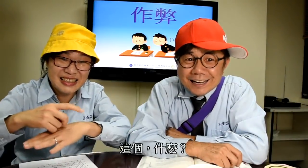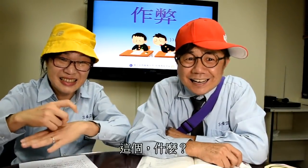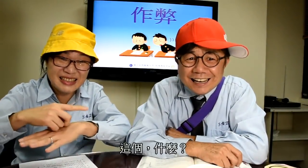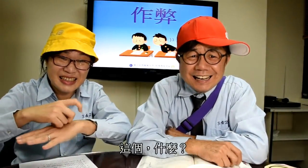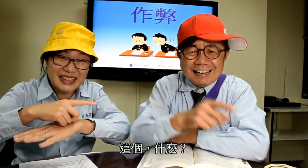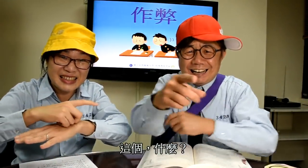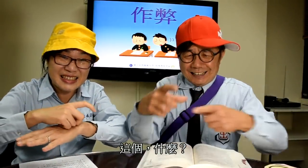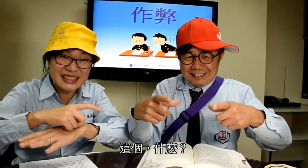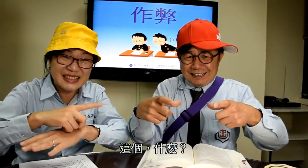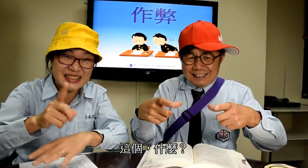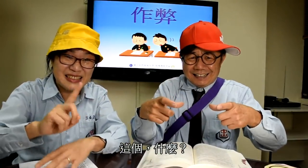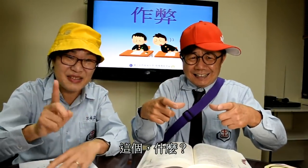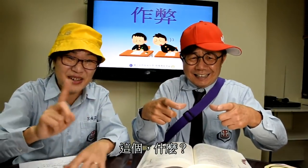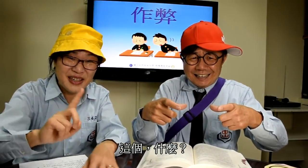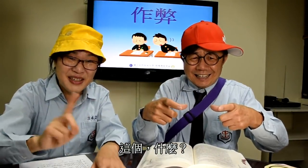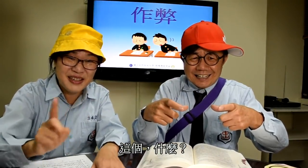这个什么